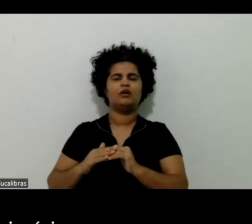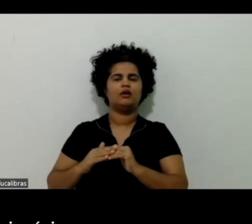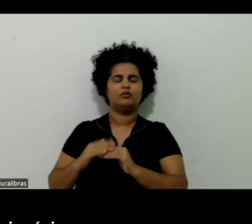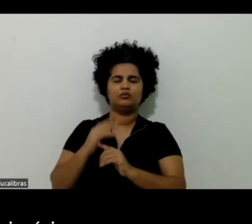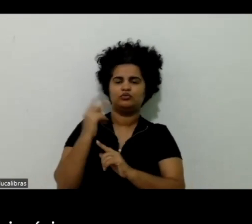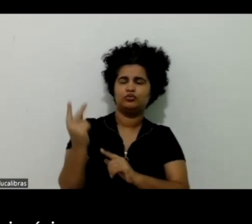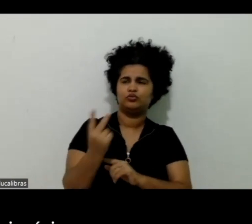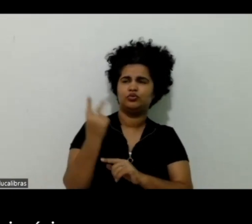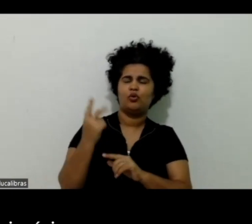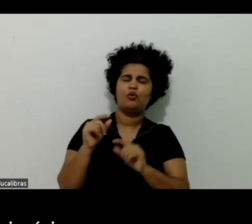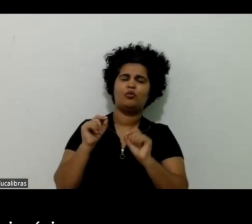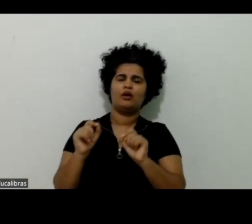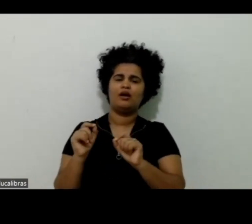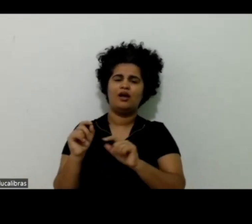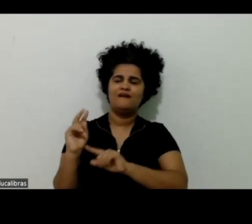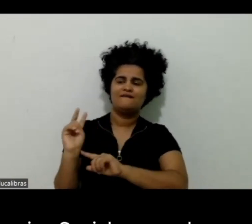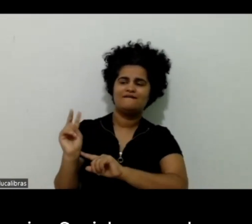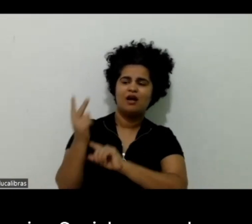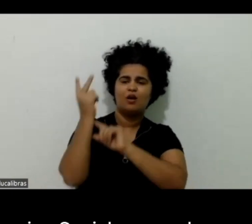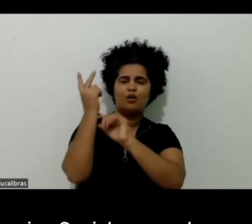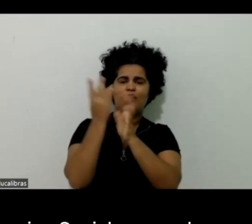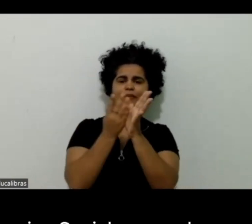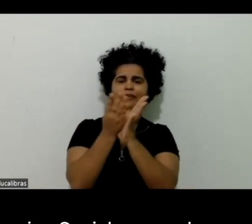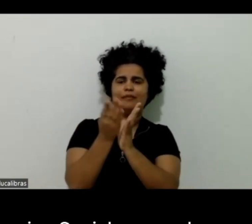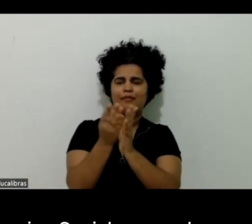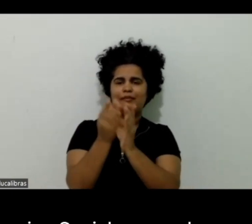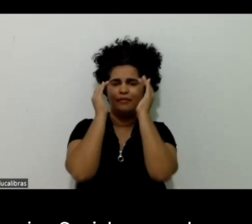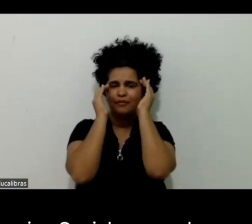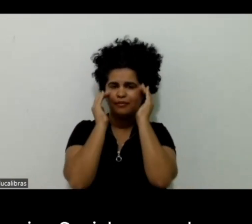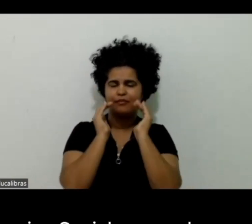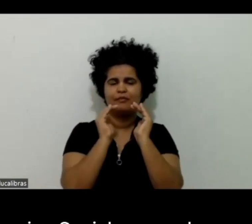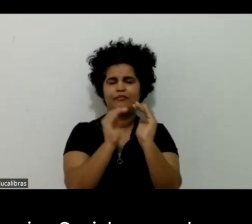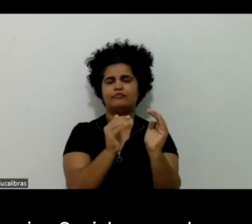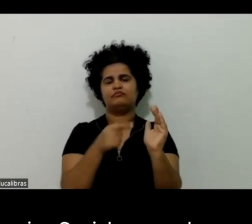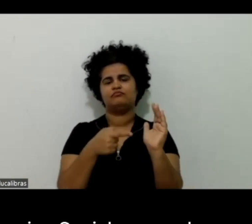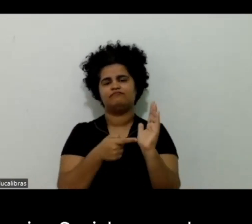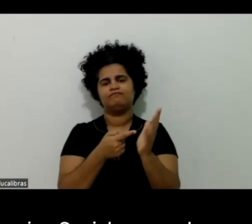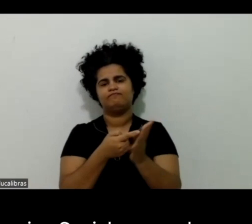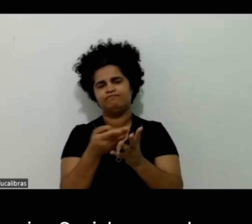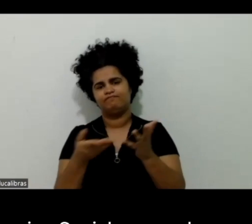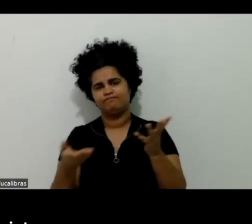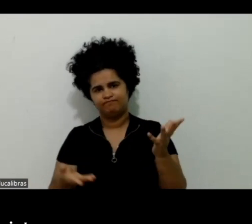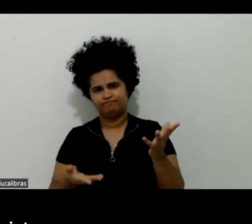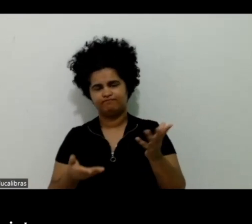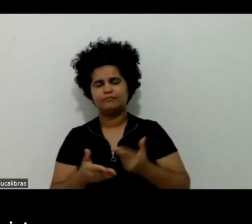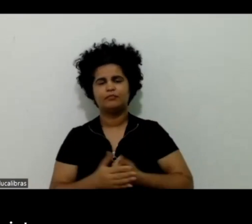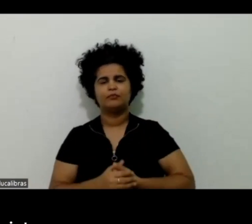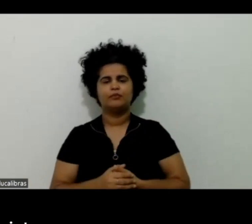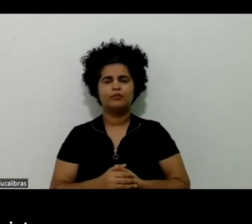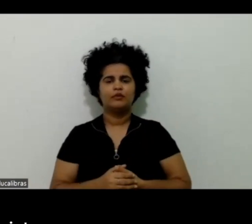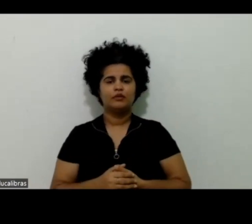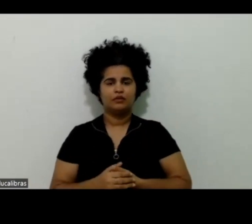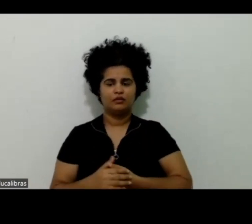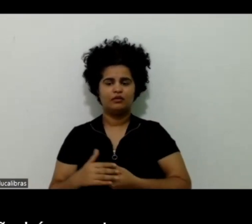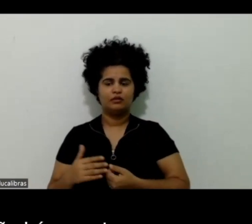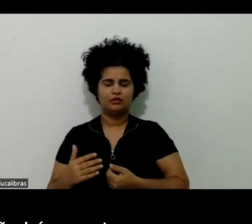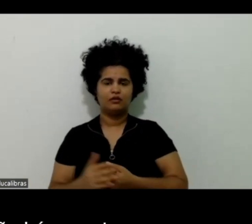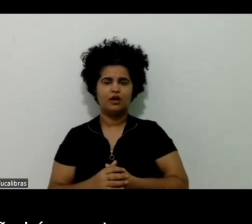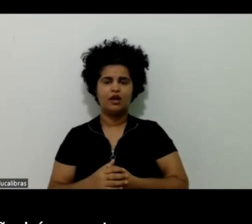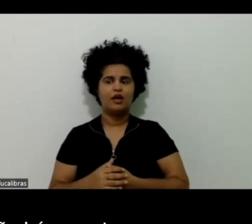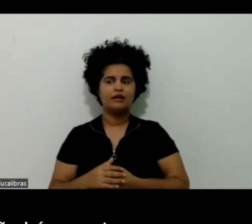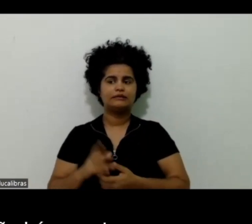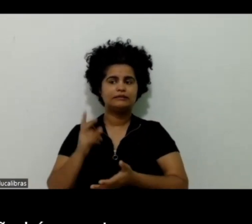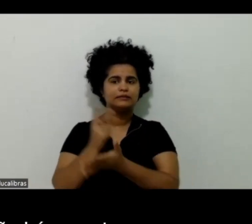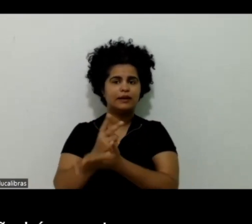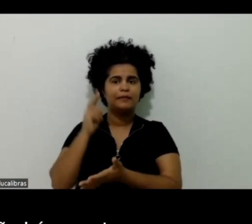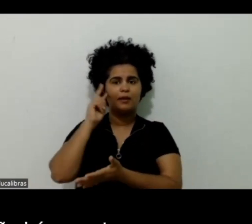né, dos valores e dos princípios construídos historicamente pelo serviço social renovado, né, sem perder de vista que na